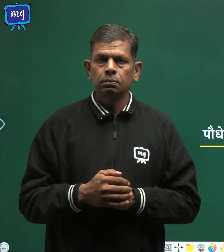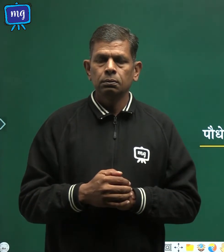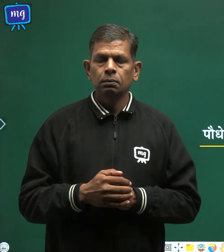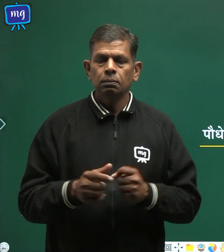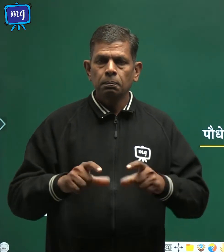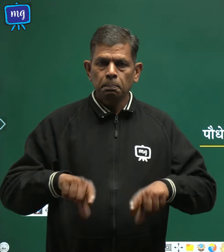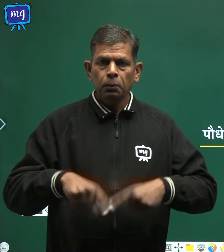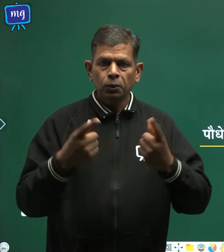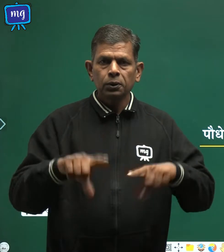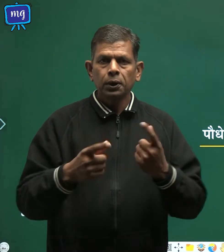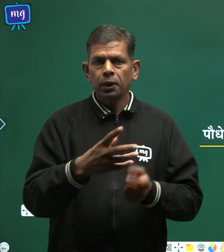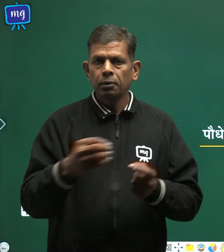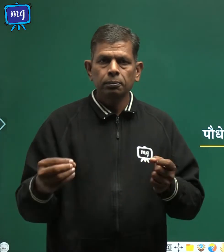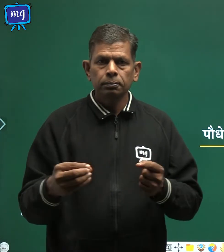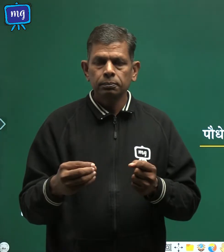पौधे एवं